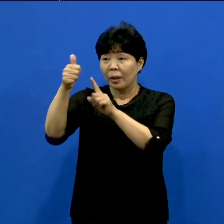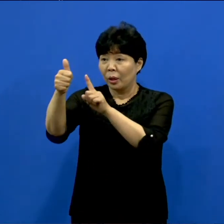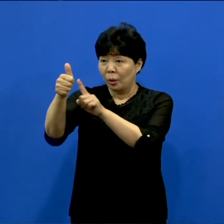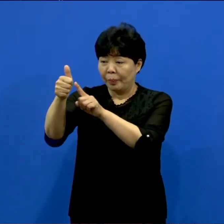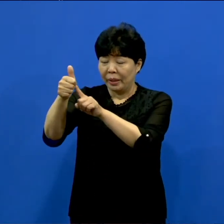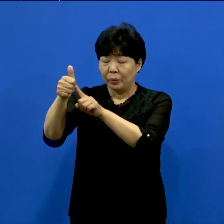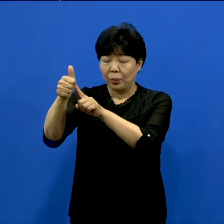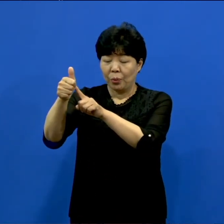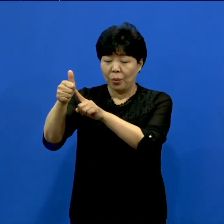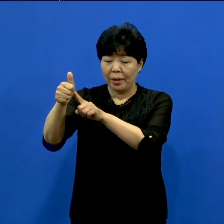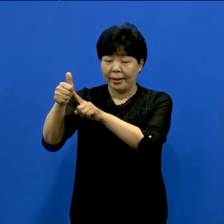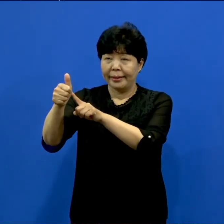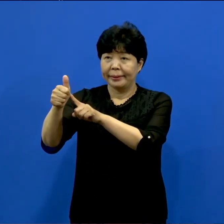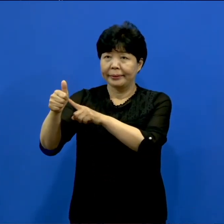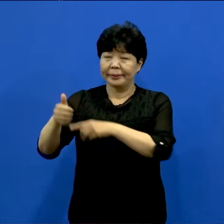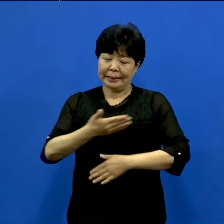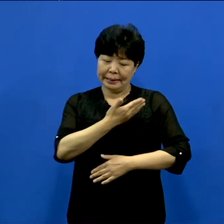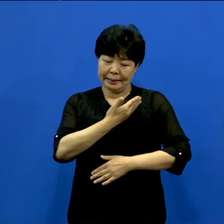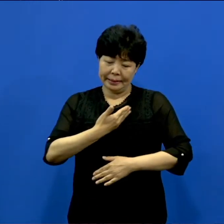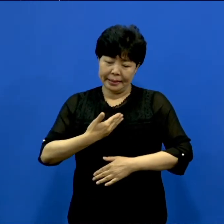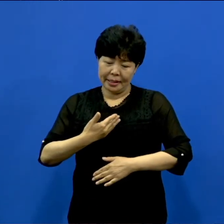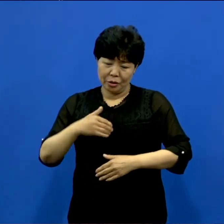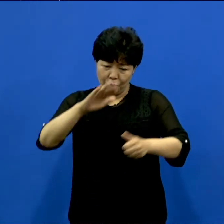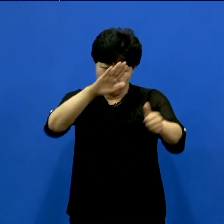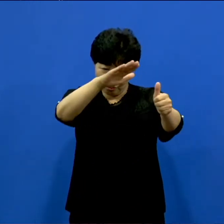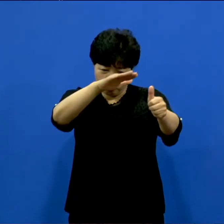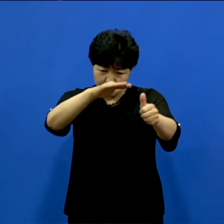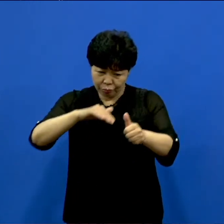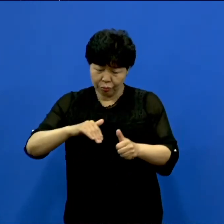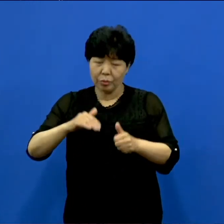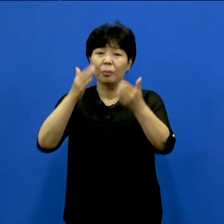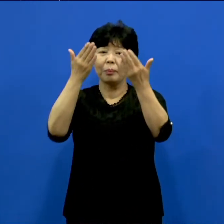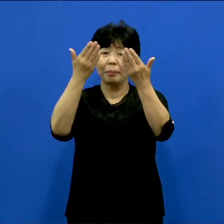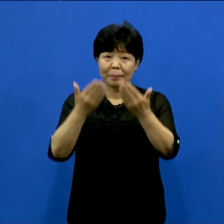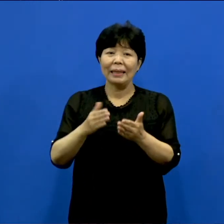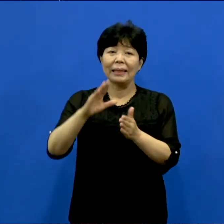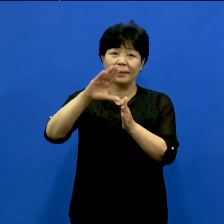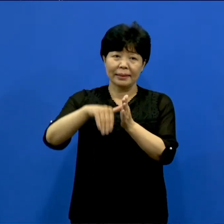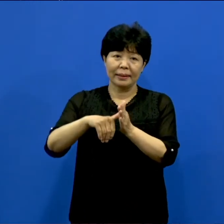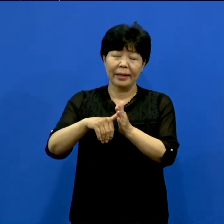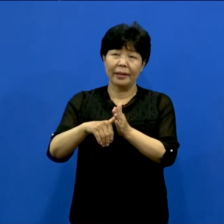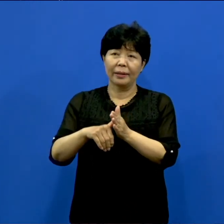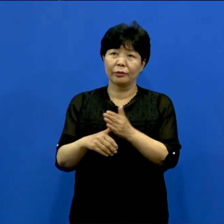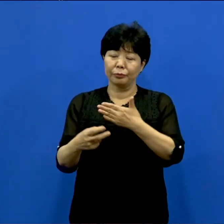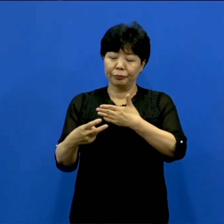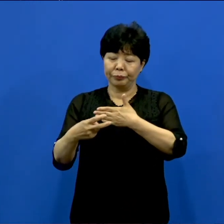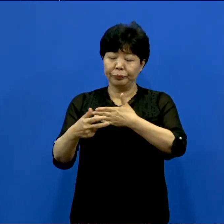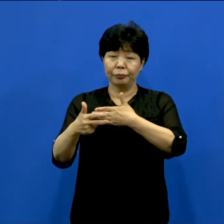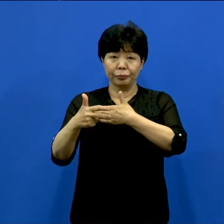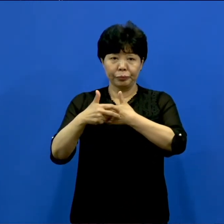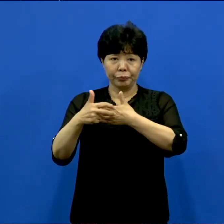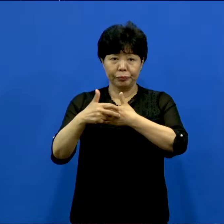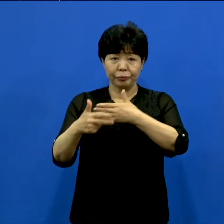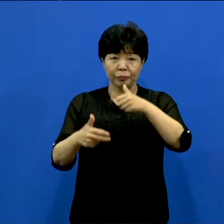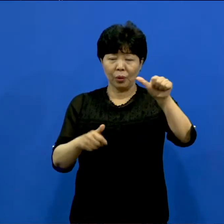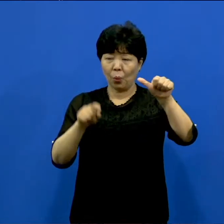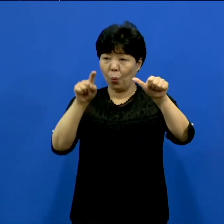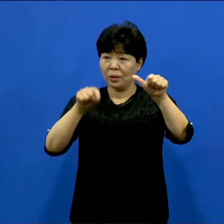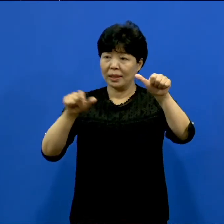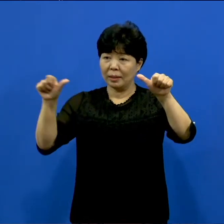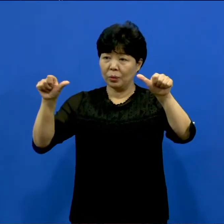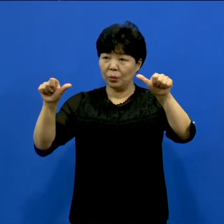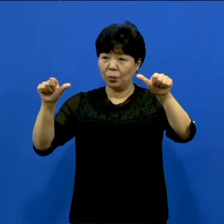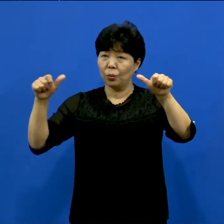제자를 부름으로 받게 될 그 사건이 누가복음 5장에 나오죠. 자, 보십시오. 누가복음 5장 5절에